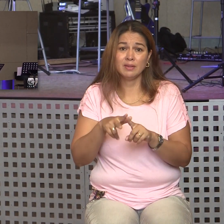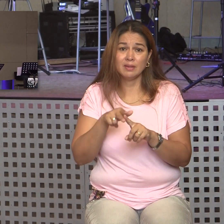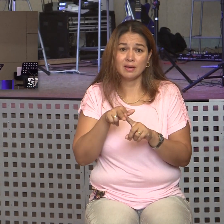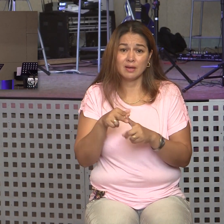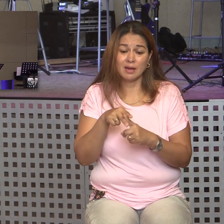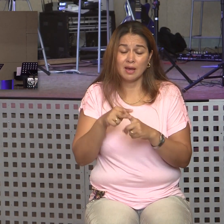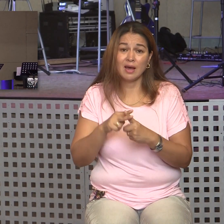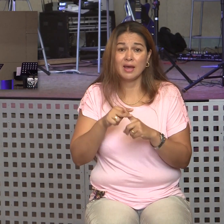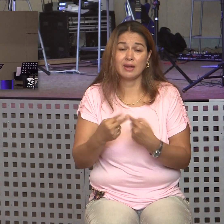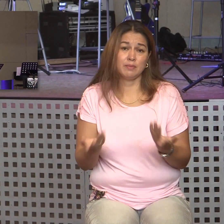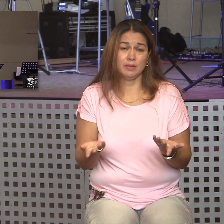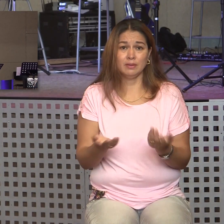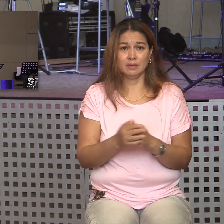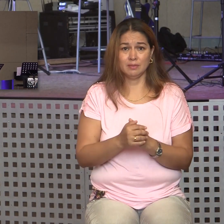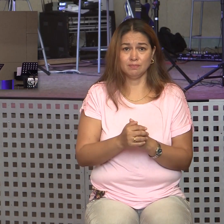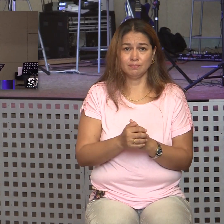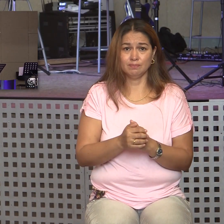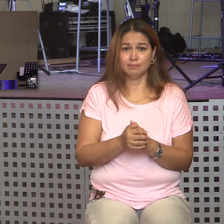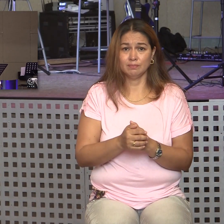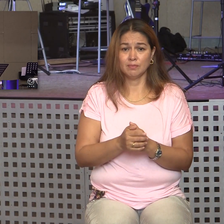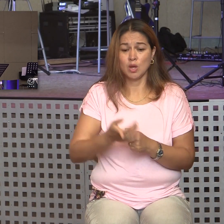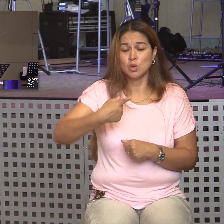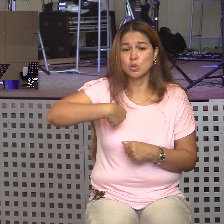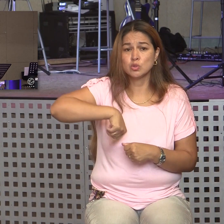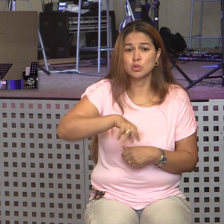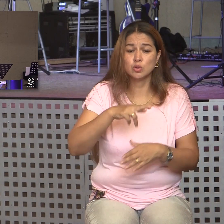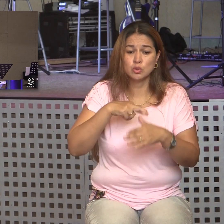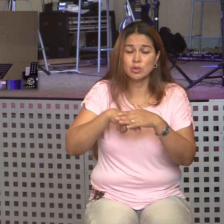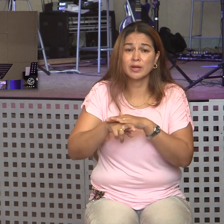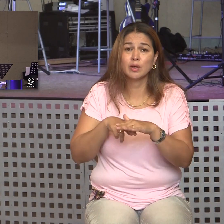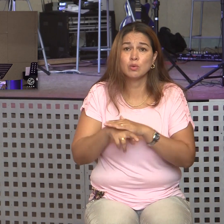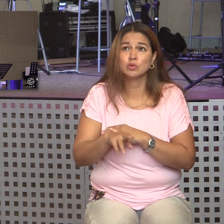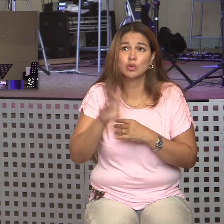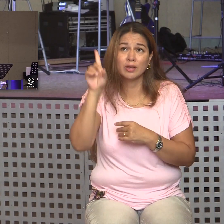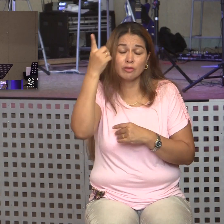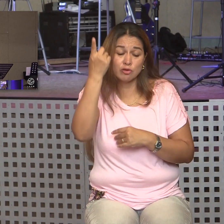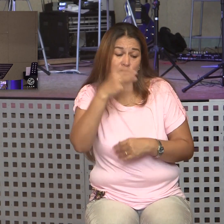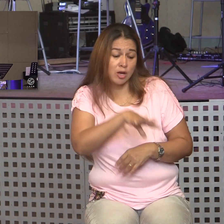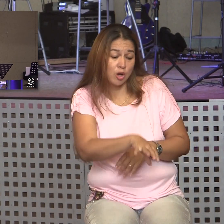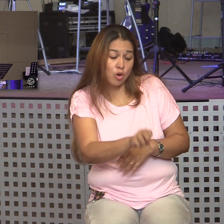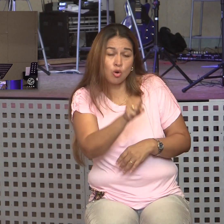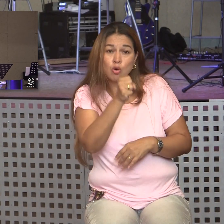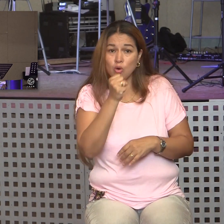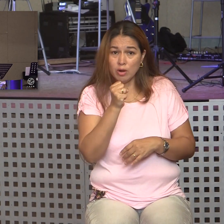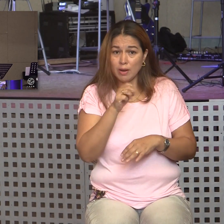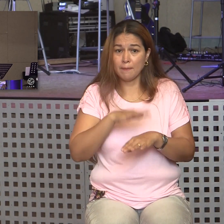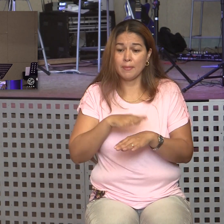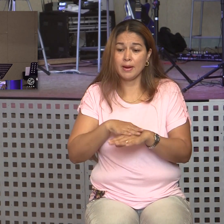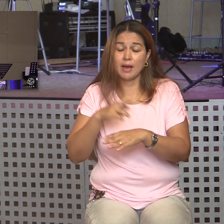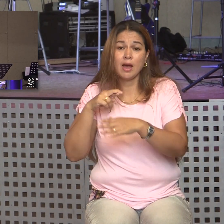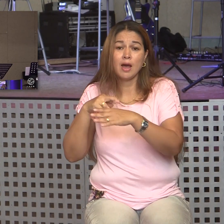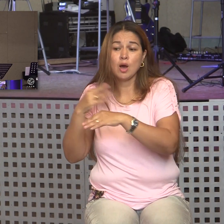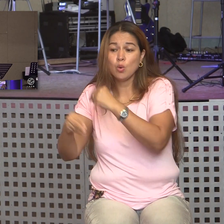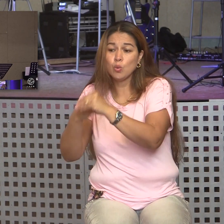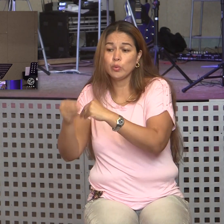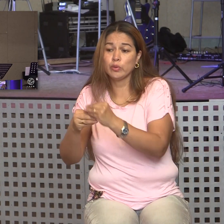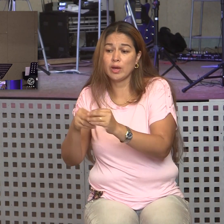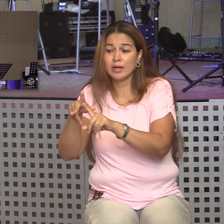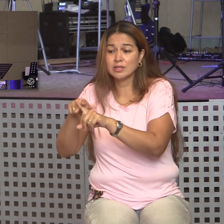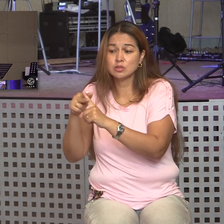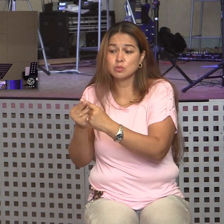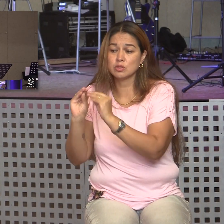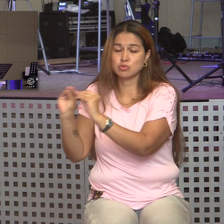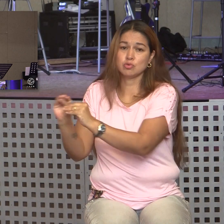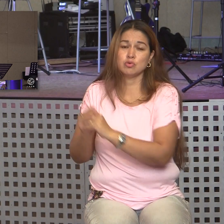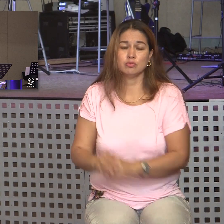aquí. Están siendo usados Pedro y Juan por el Espíritu Santo, por el viento del Espíritu. Ellos no han